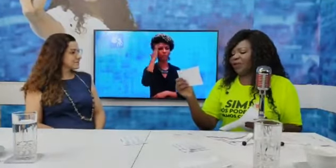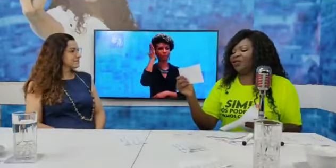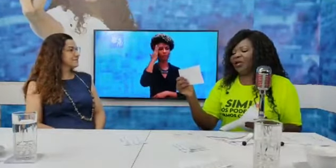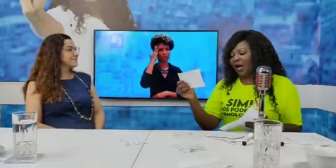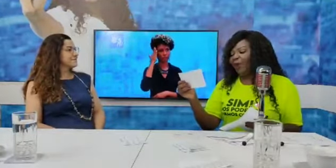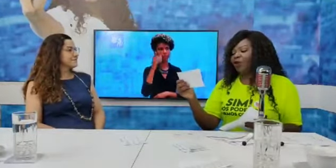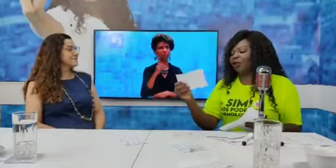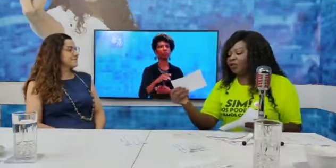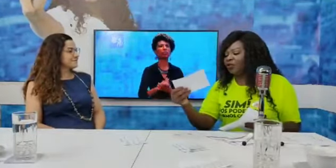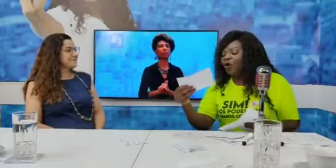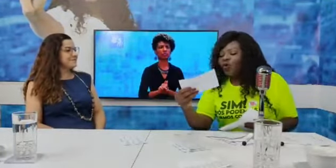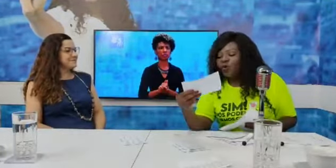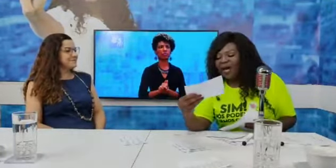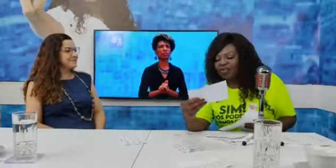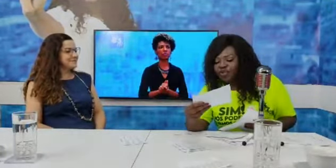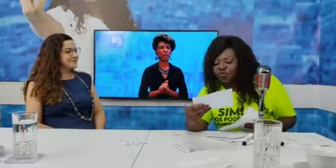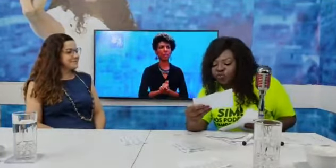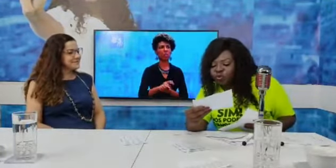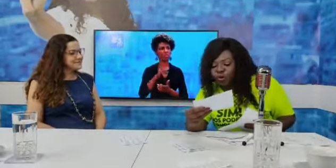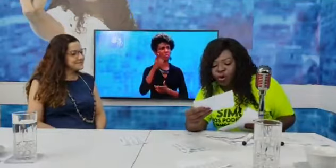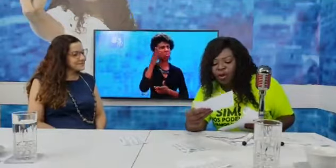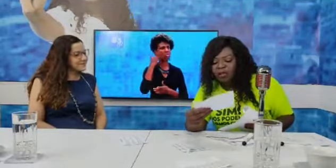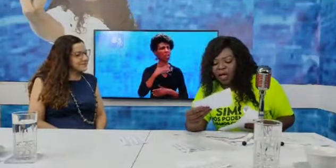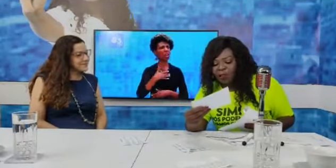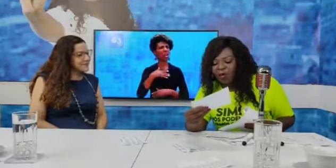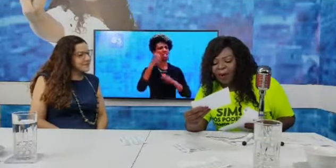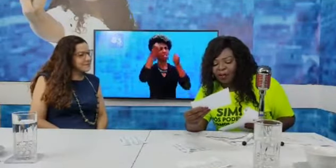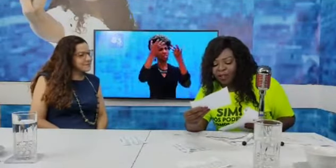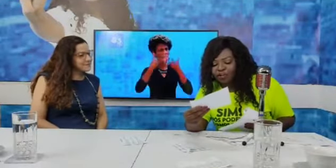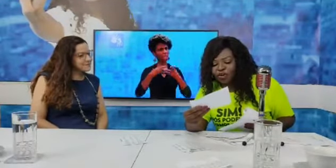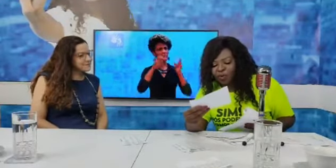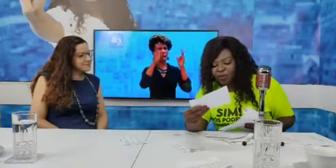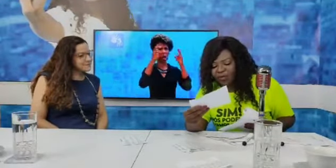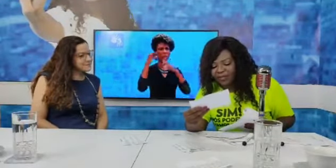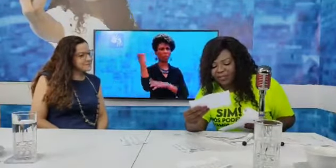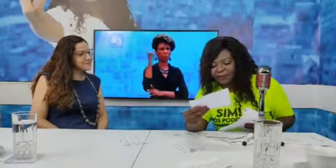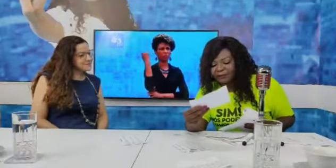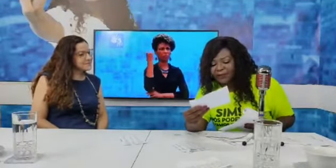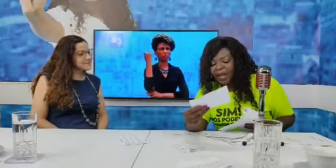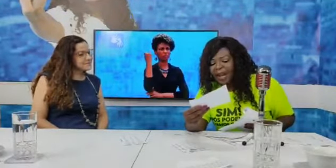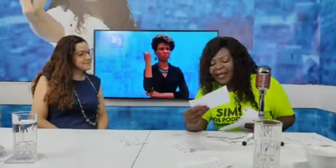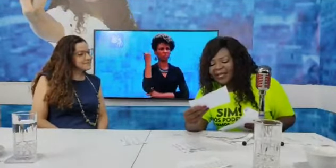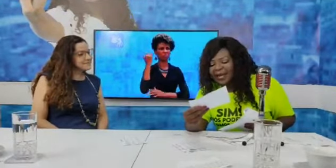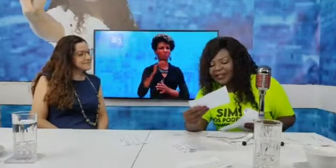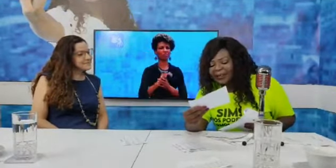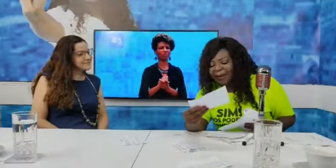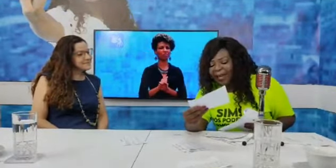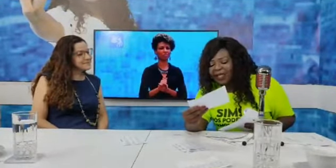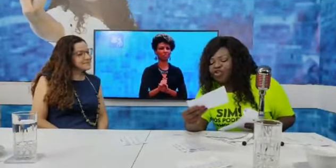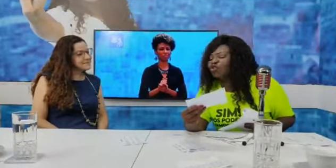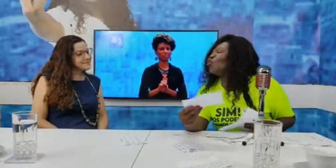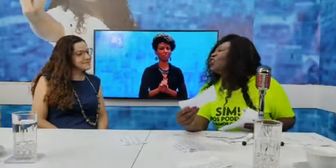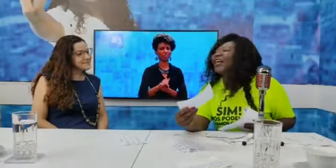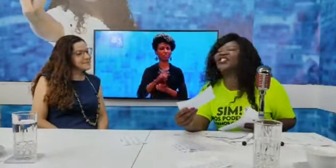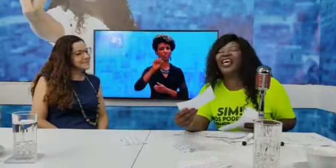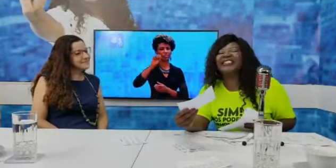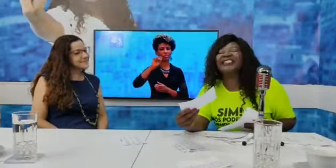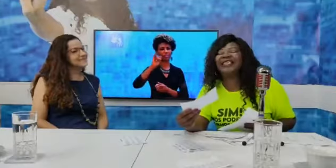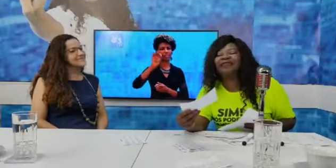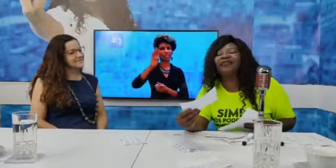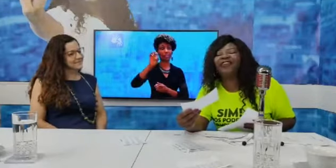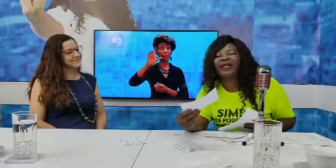está abordando um assunto tão importante como esse. Aqui é a Cibele, surda